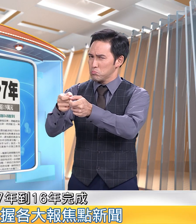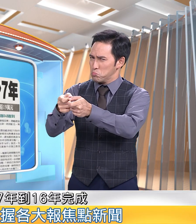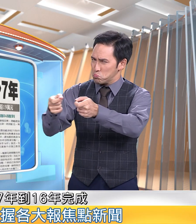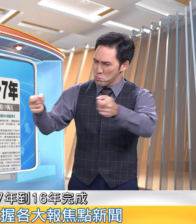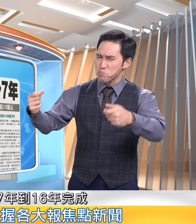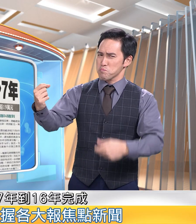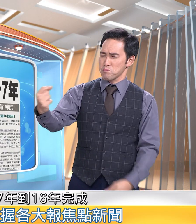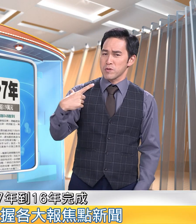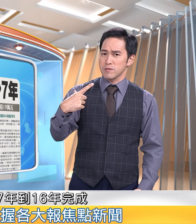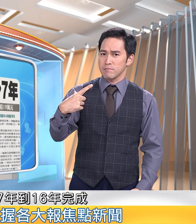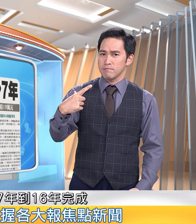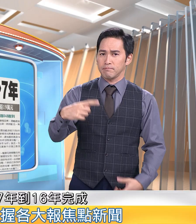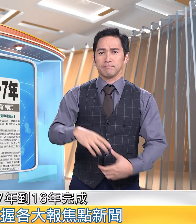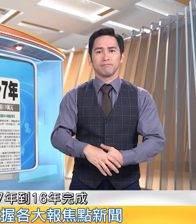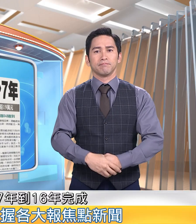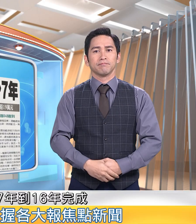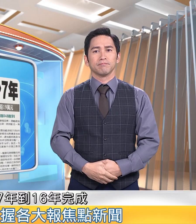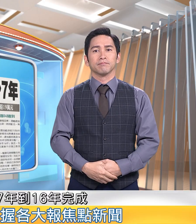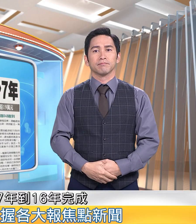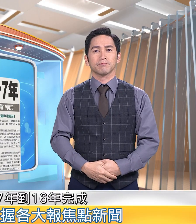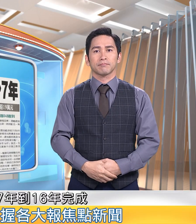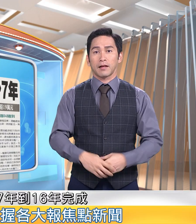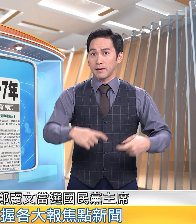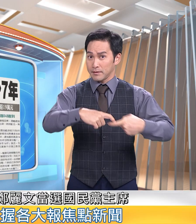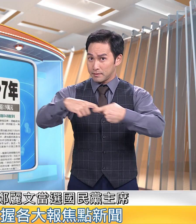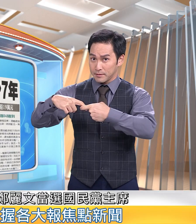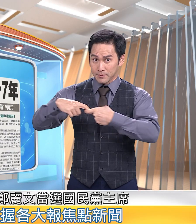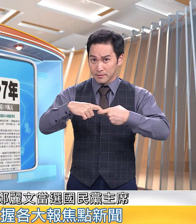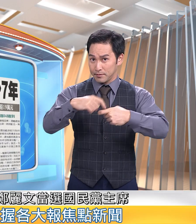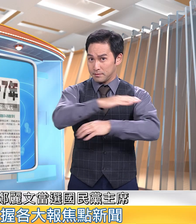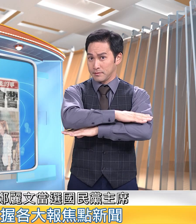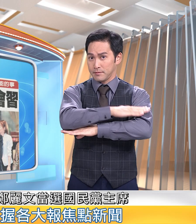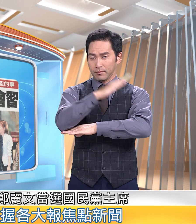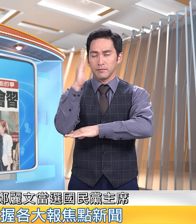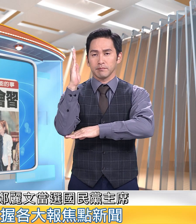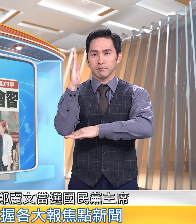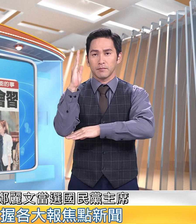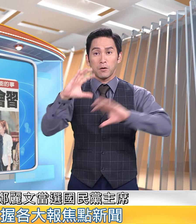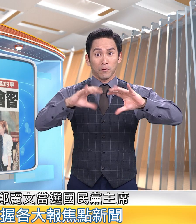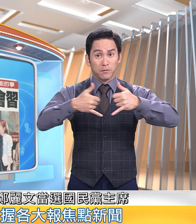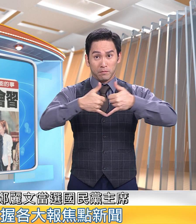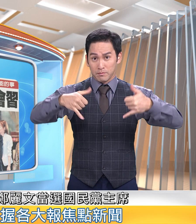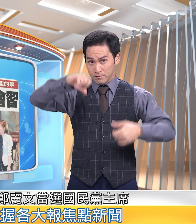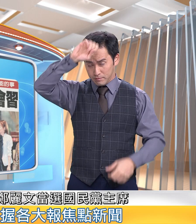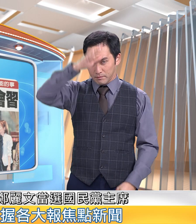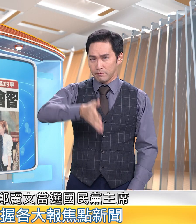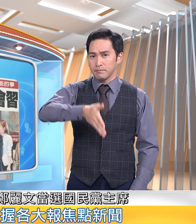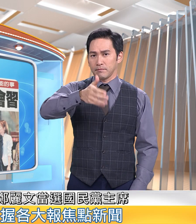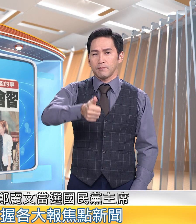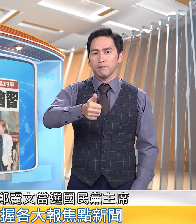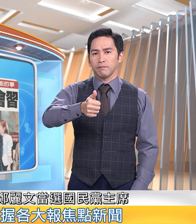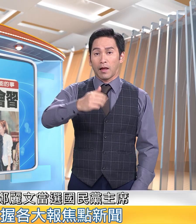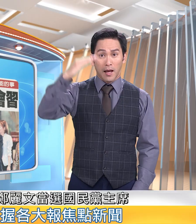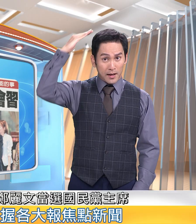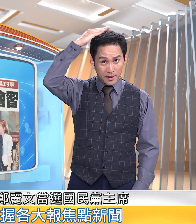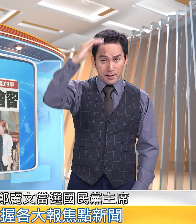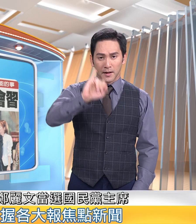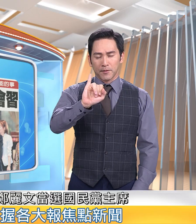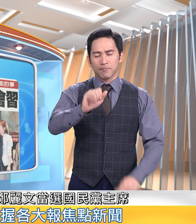才能完成。再来看，《联合报》提到了郑丽文当选国民党主席，